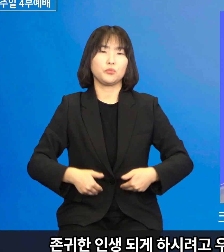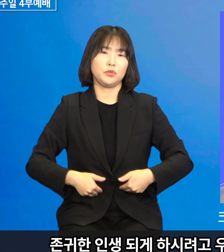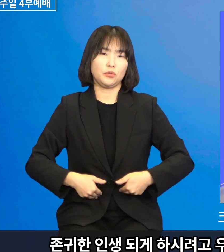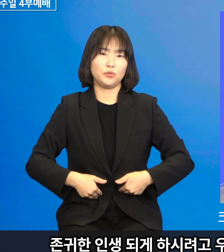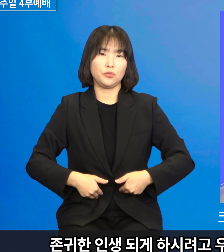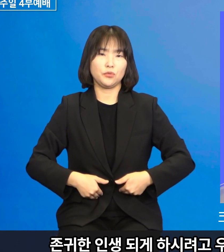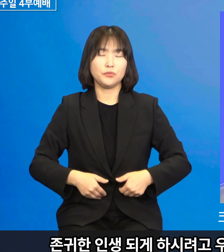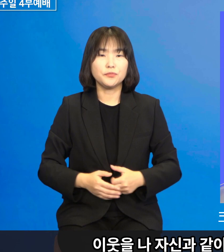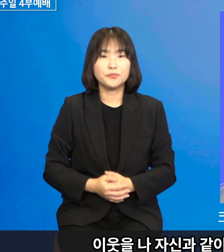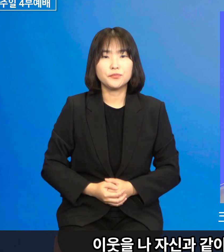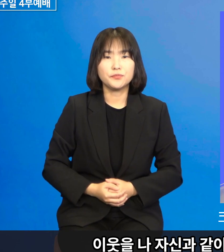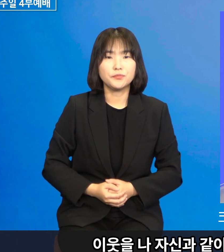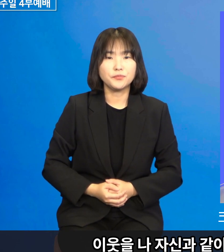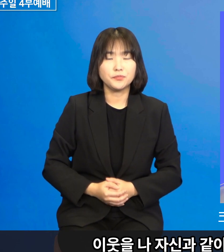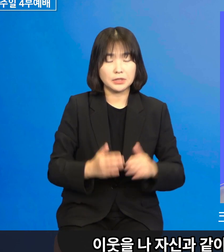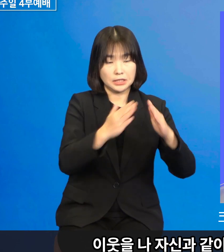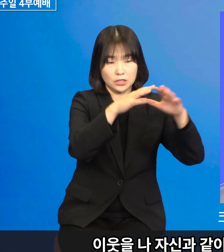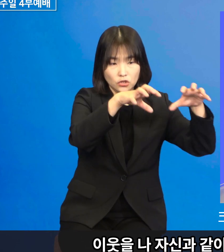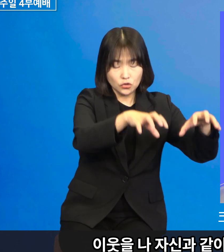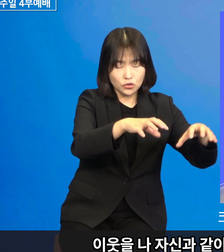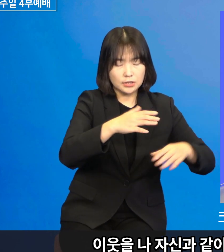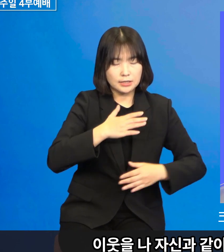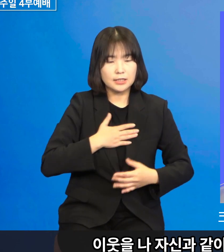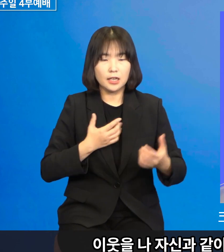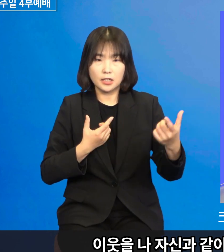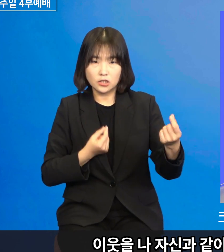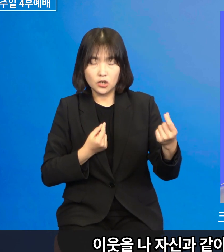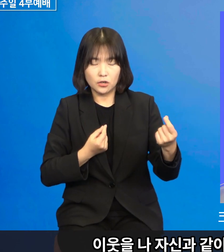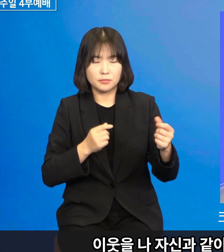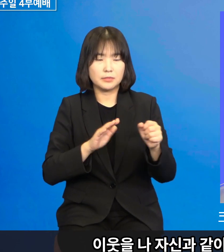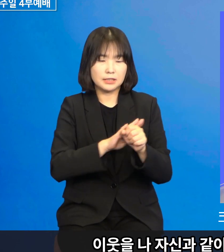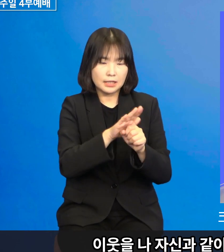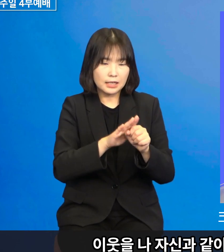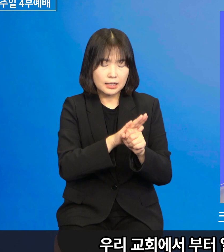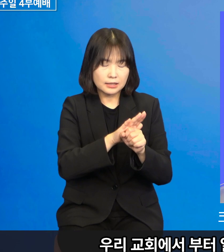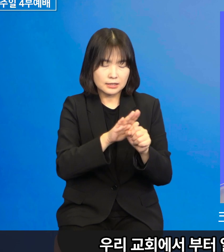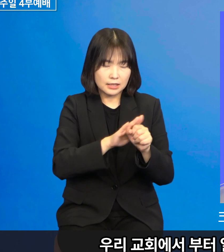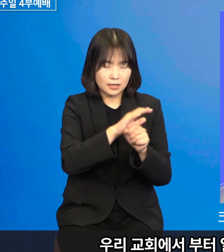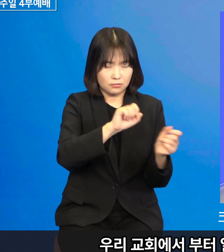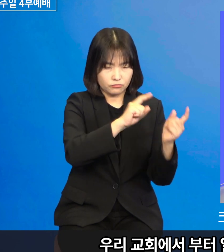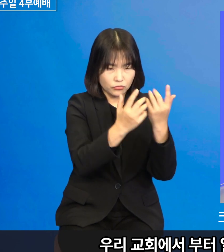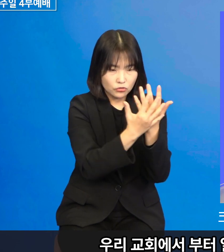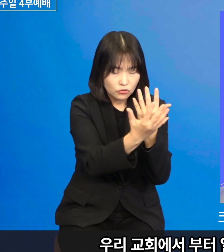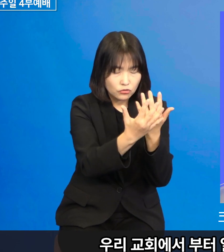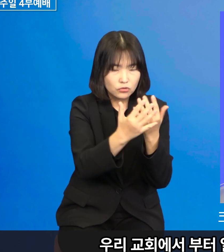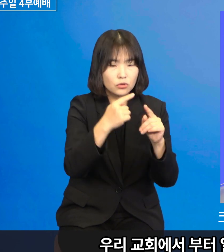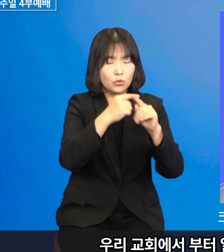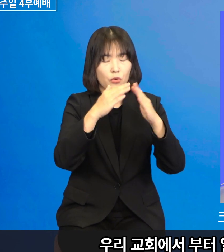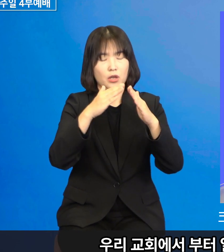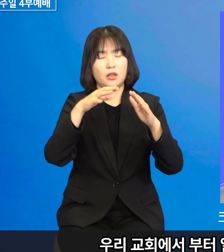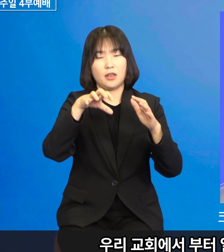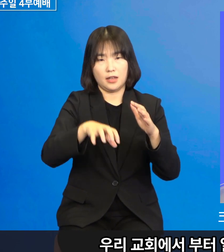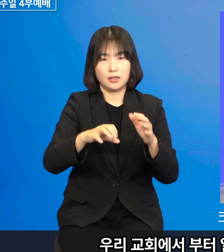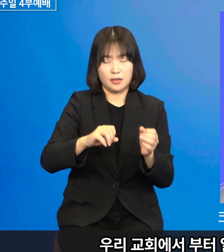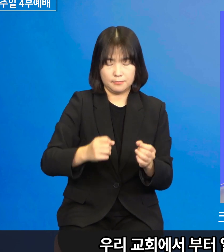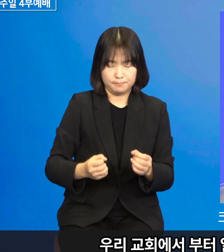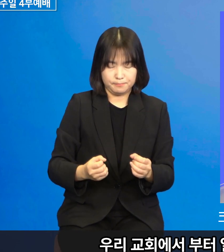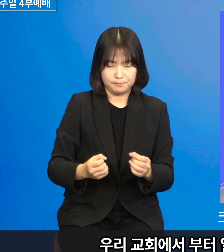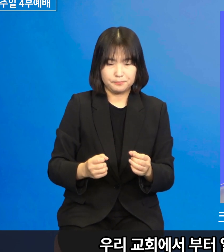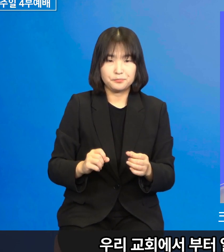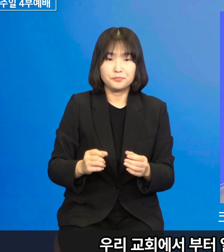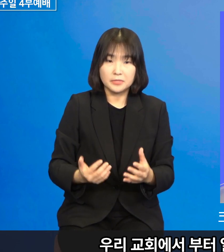것입니다. 이웃을 나 자신과 같이 사랑하는 사랑의 부흥이 우리 교회에서부터 일어나